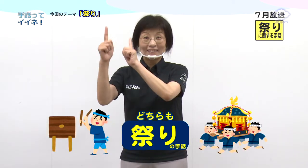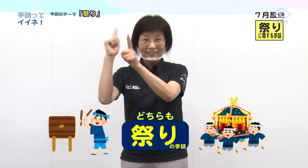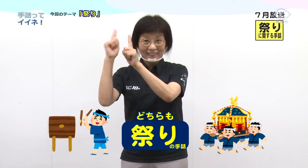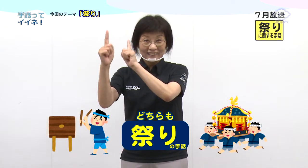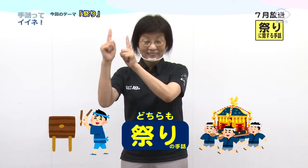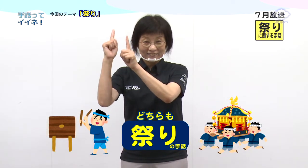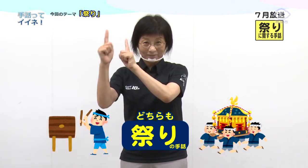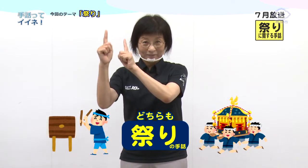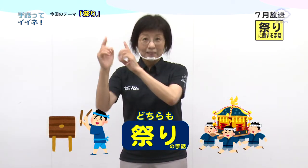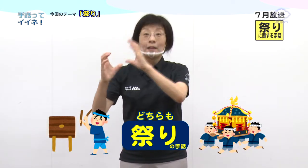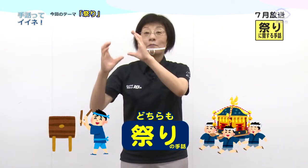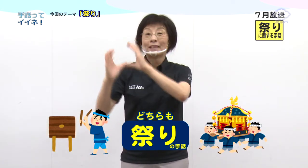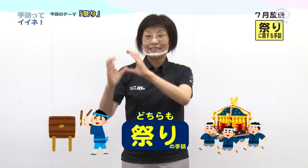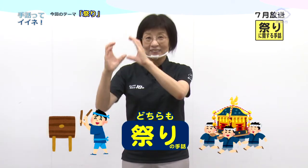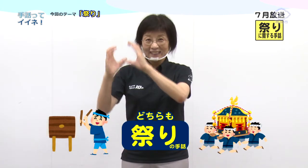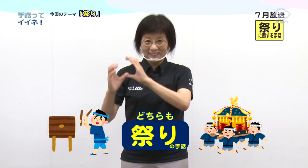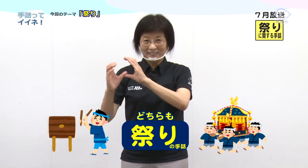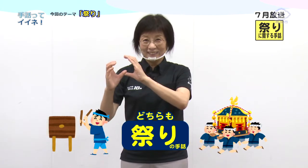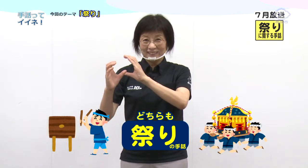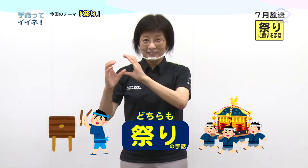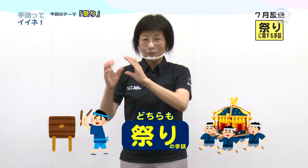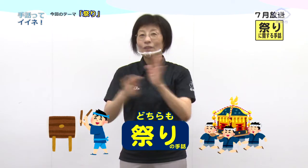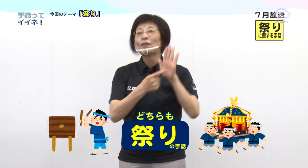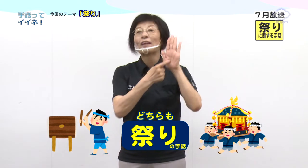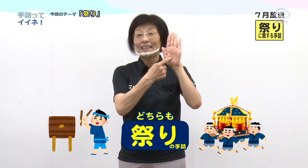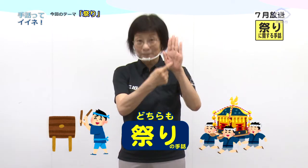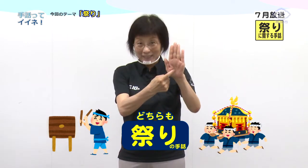り、祭りと表現します。